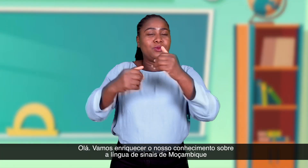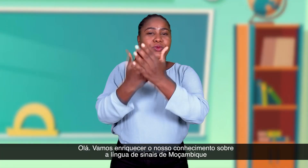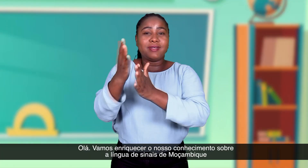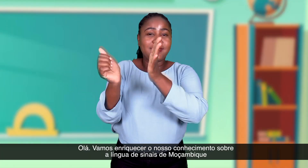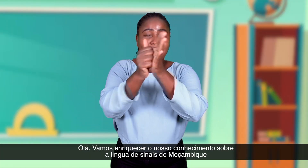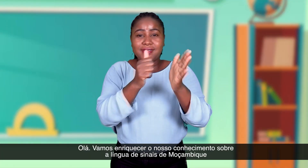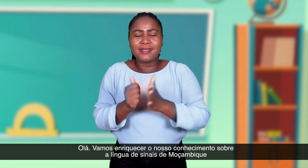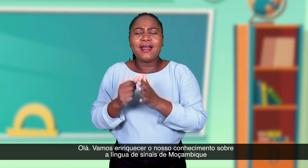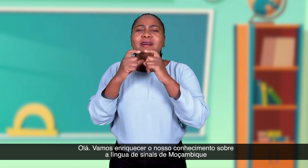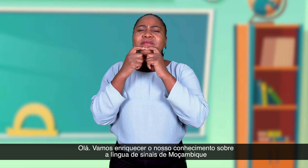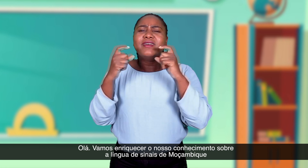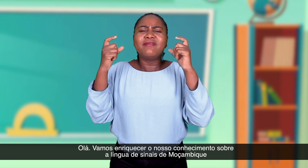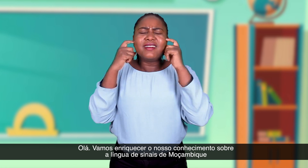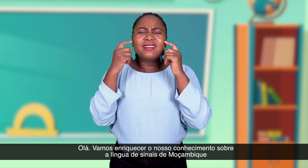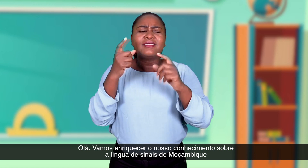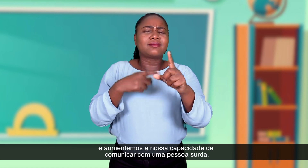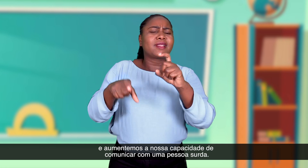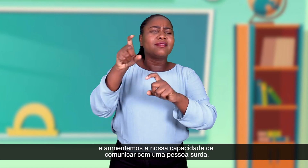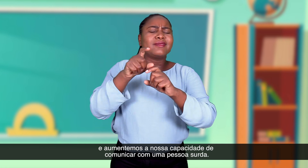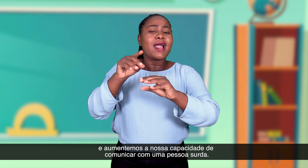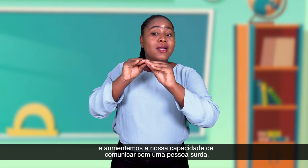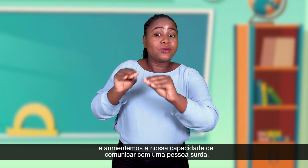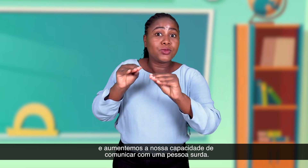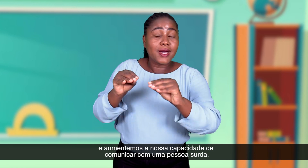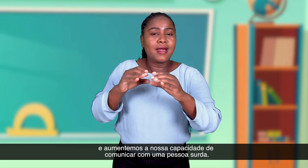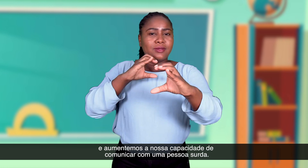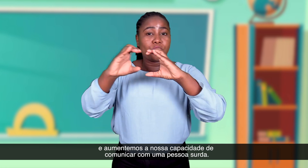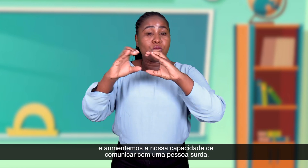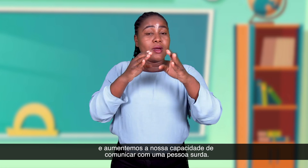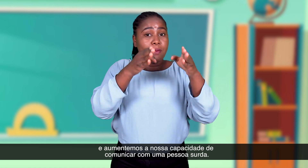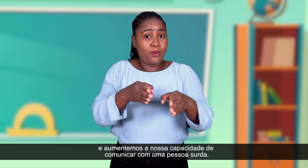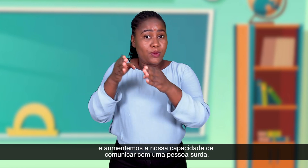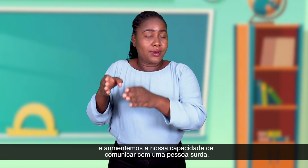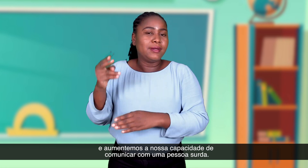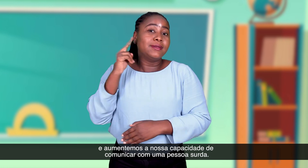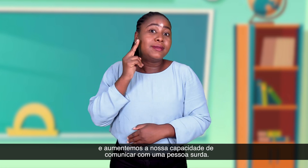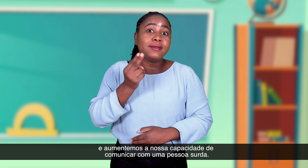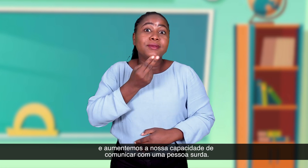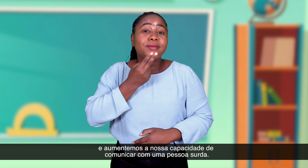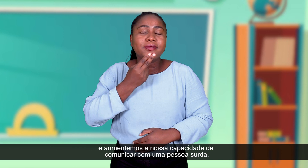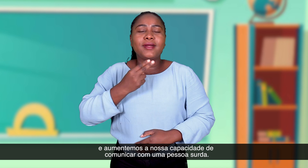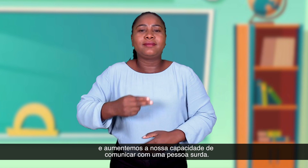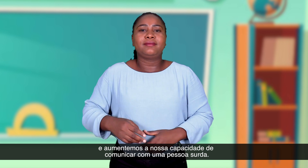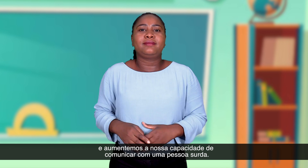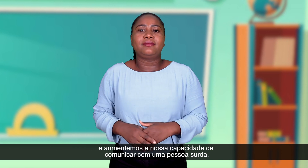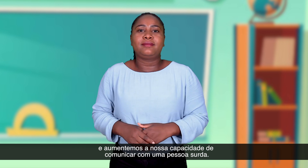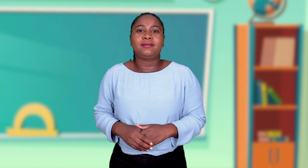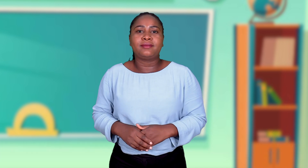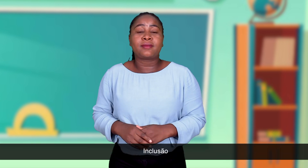nosso conhecimento sobre a língua de sinais de Moçambique e aumentemos a nossa capacidade de comunicar com uma pessoa